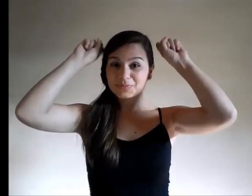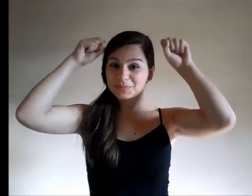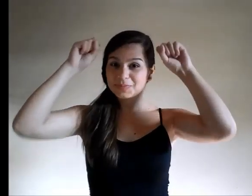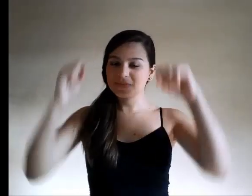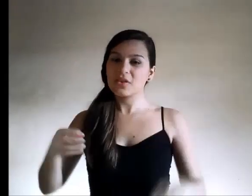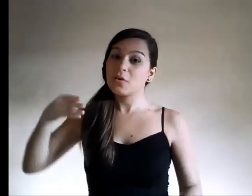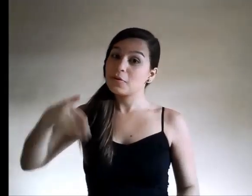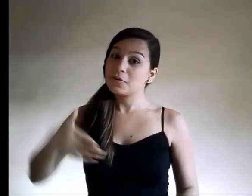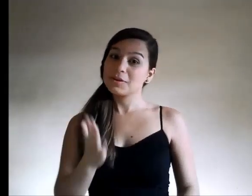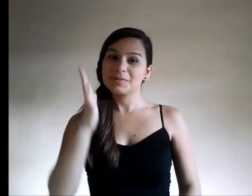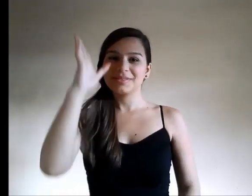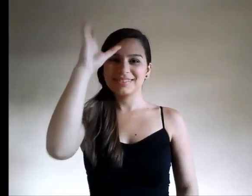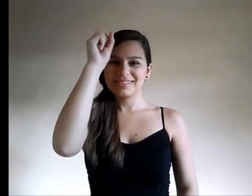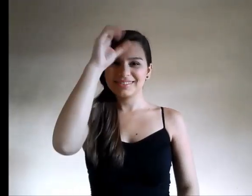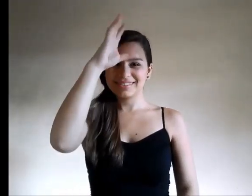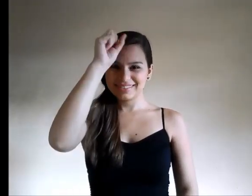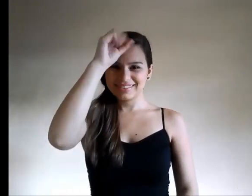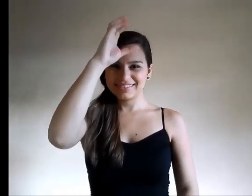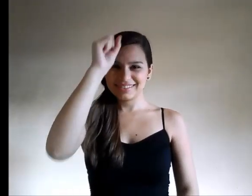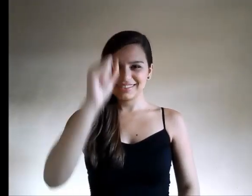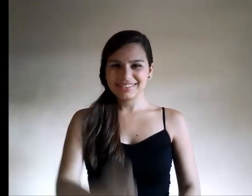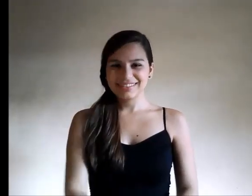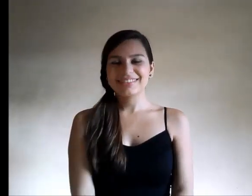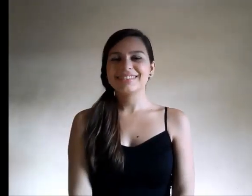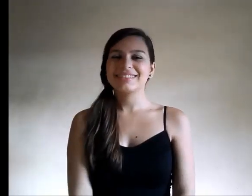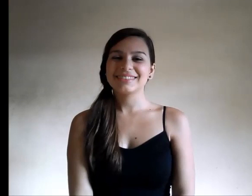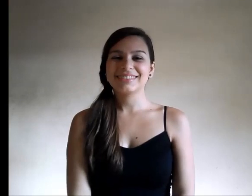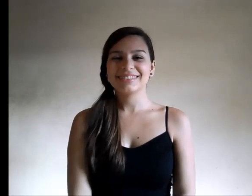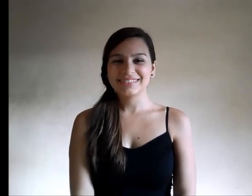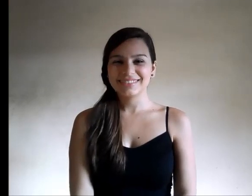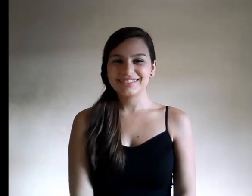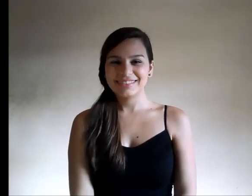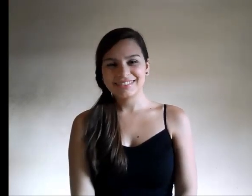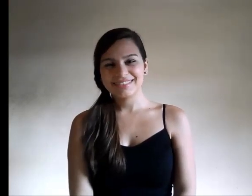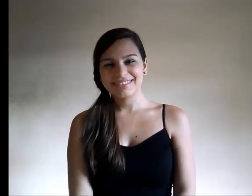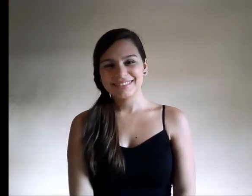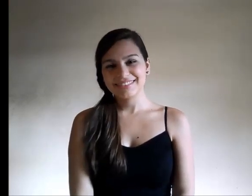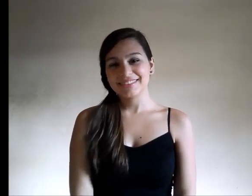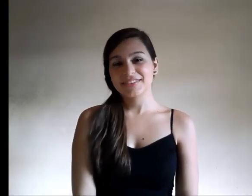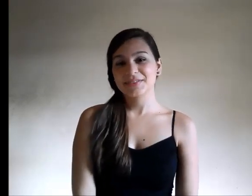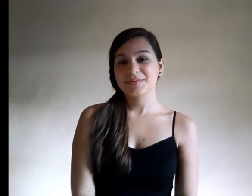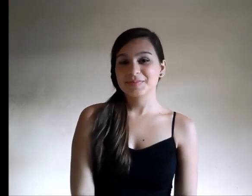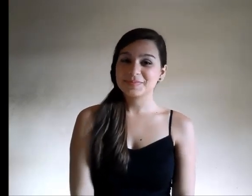da Xuxa, vamos aprender.